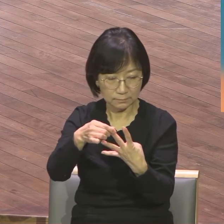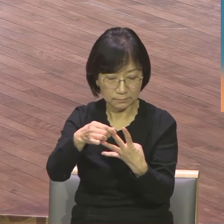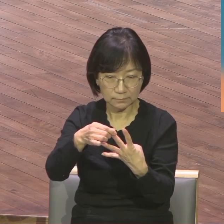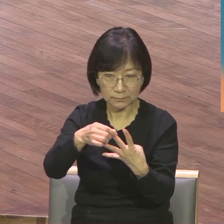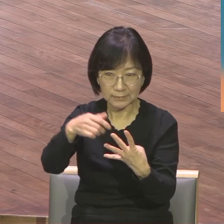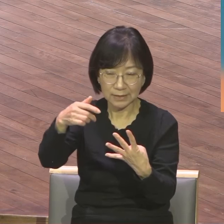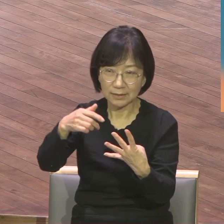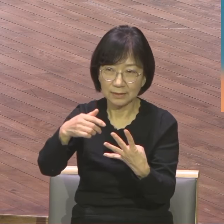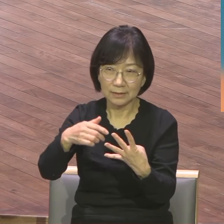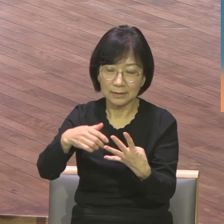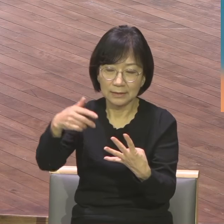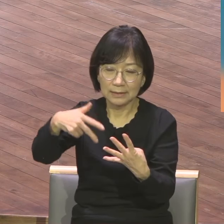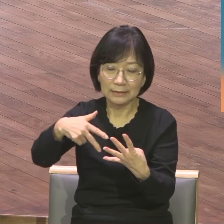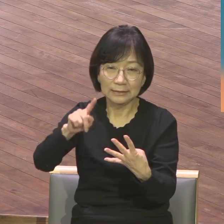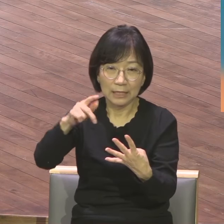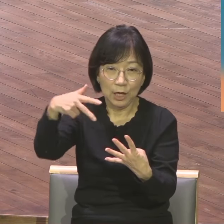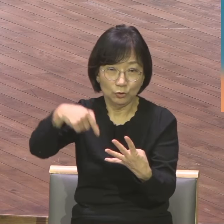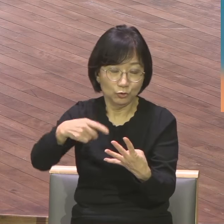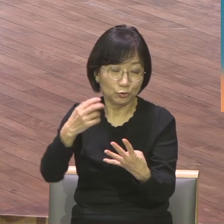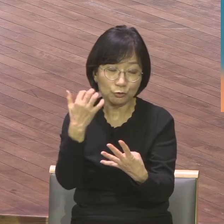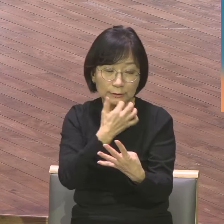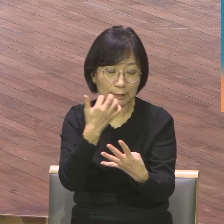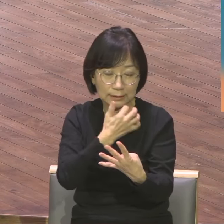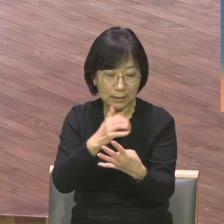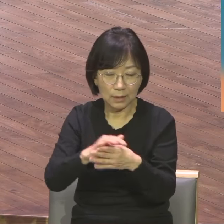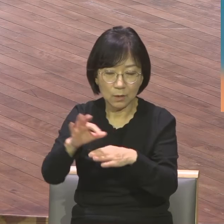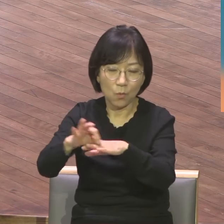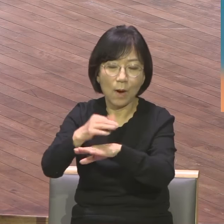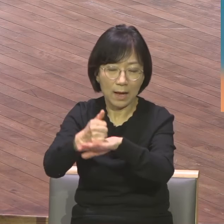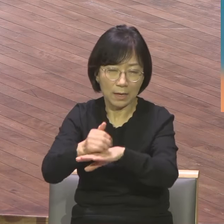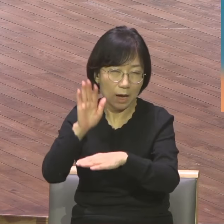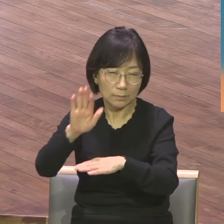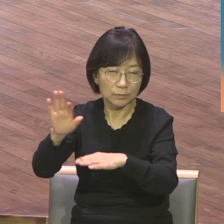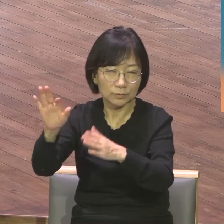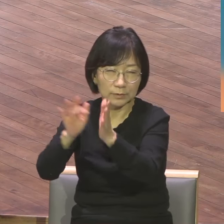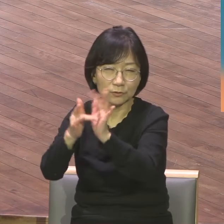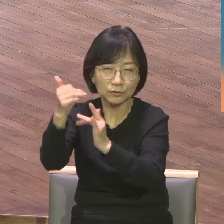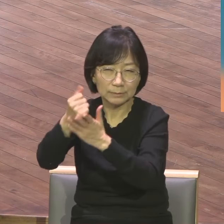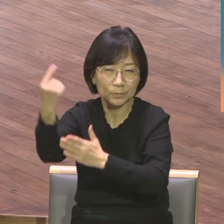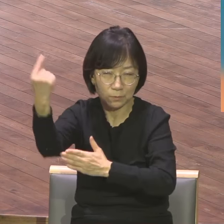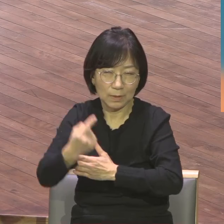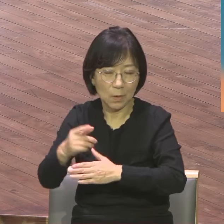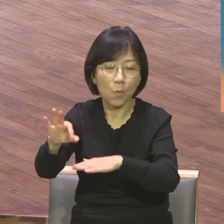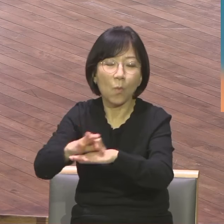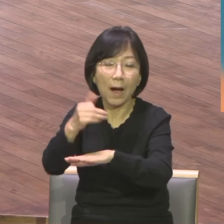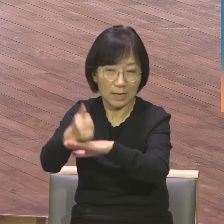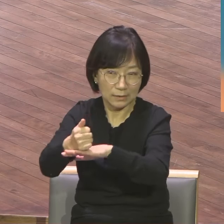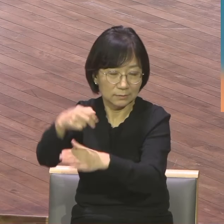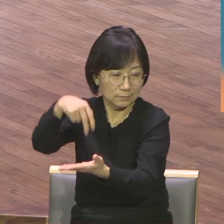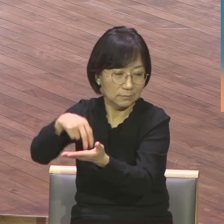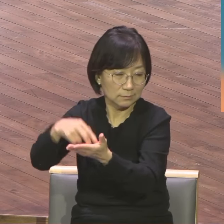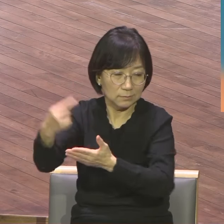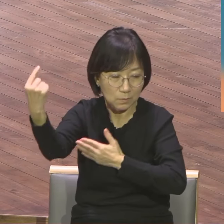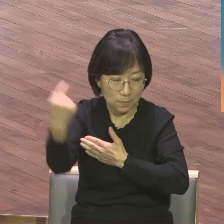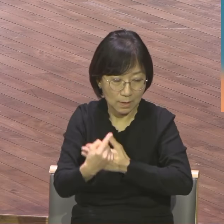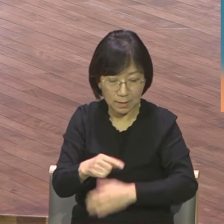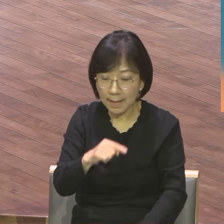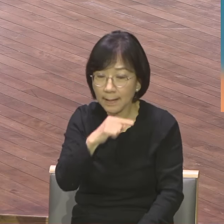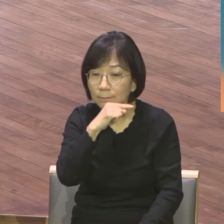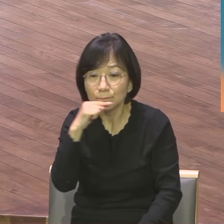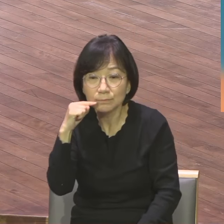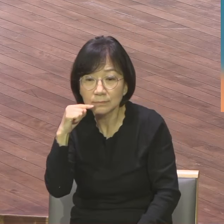왕이 입는 옷이에요. 장차 오실 그리스도는 왕으로 오실 것이다. 홍색은 뭡니까? 붉은 피를